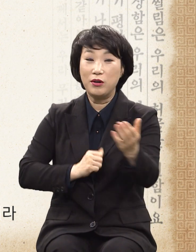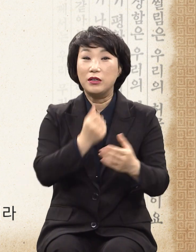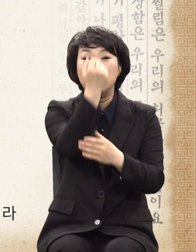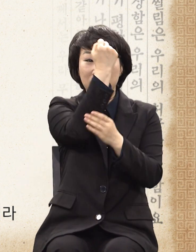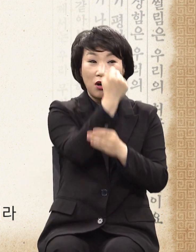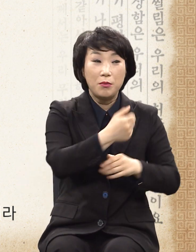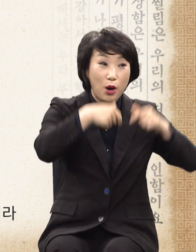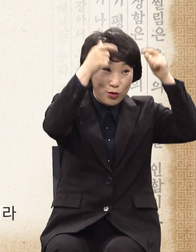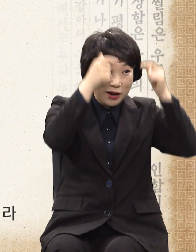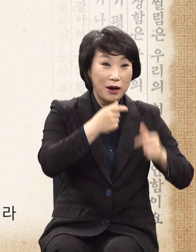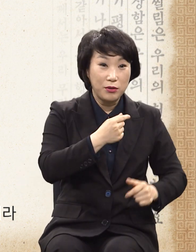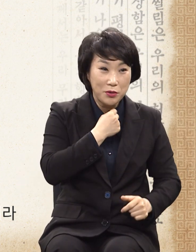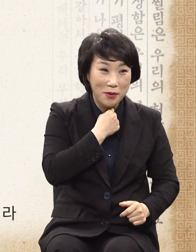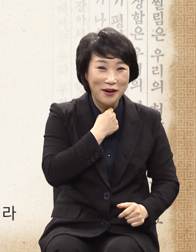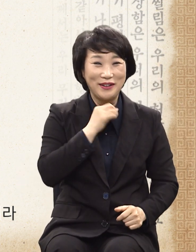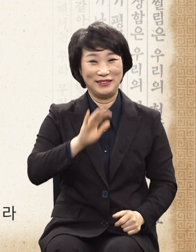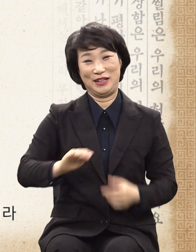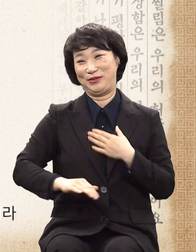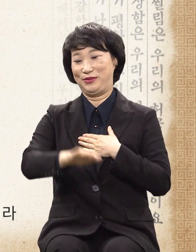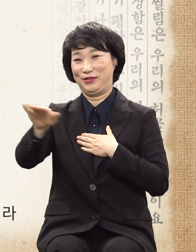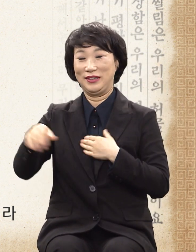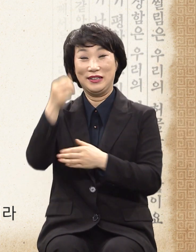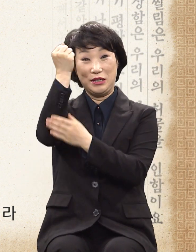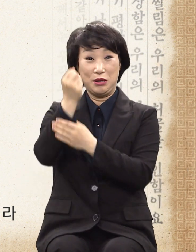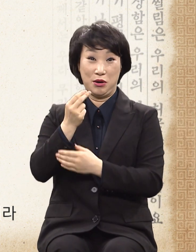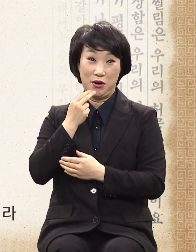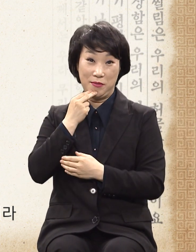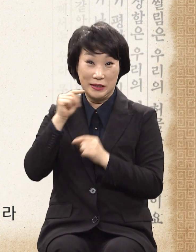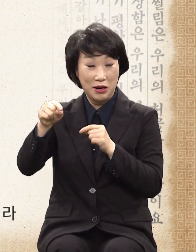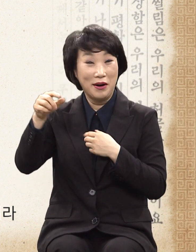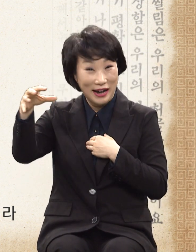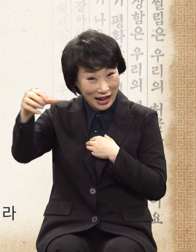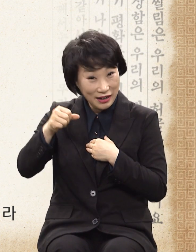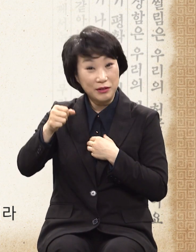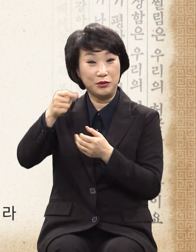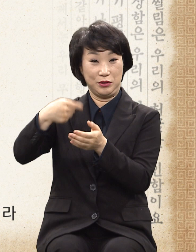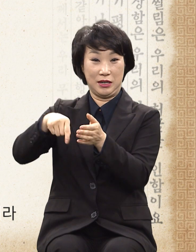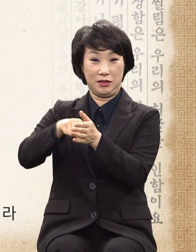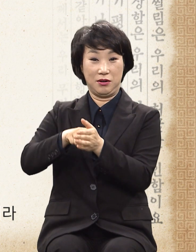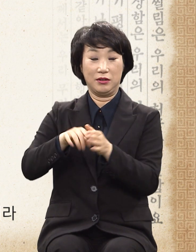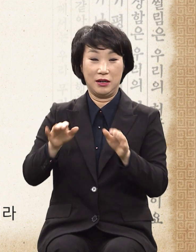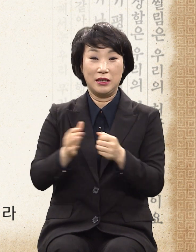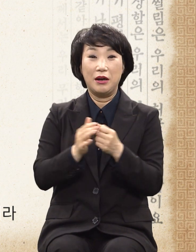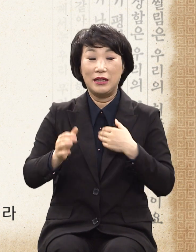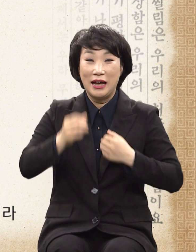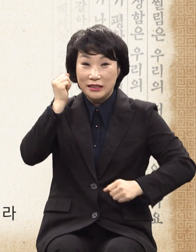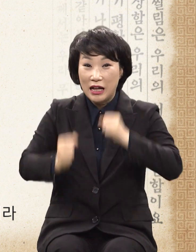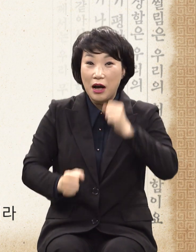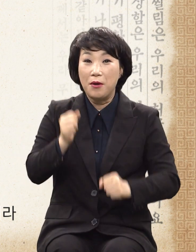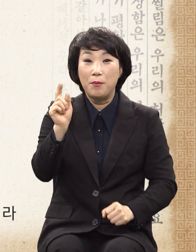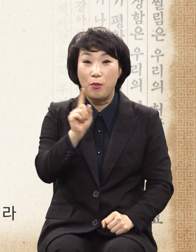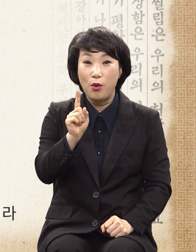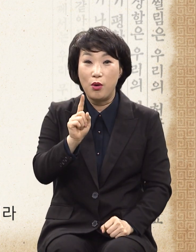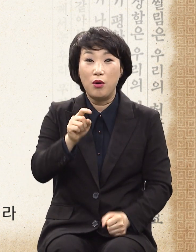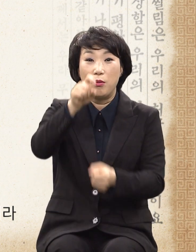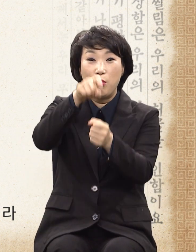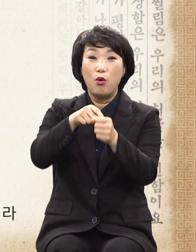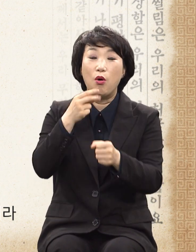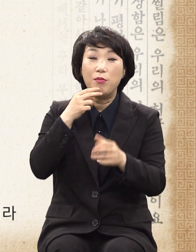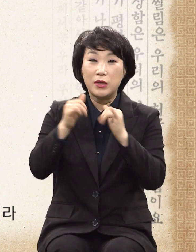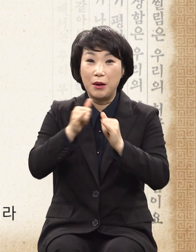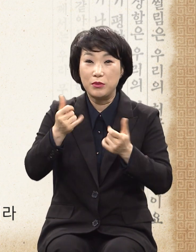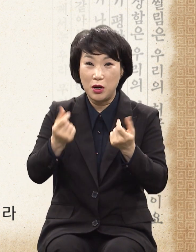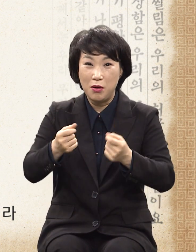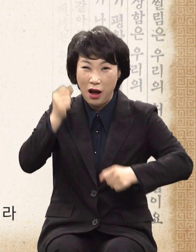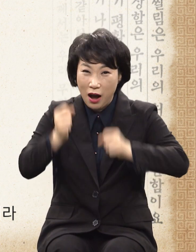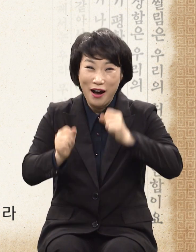썩을 면류관을 얻고자 하되 우리는 썩지 아니할 것을 얻고자 하노라. 그러므로 내가 다름질하기를 향방